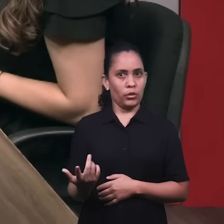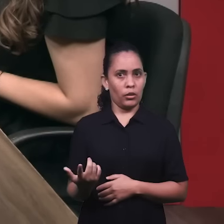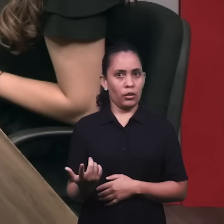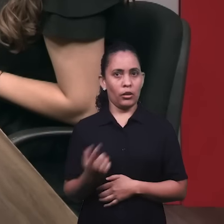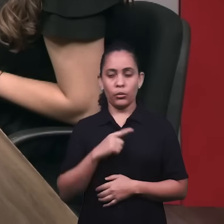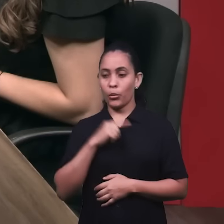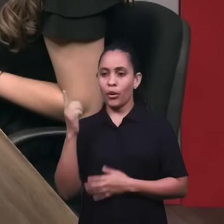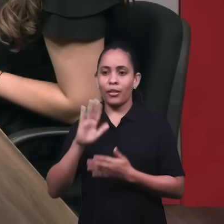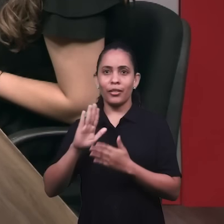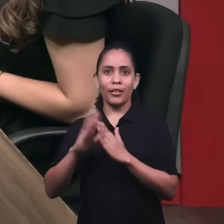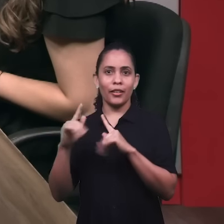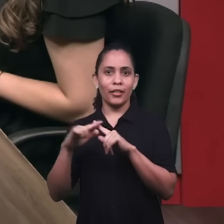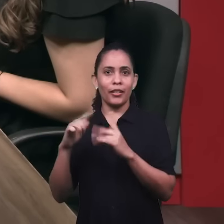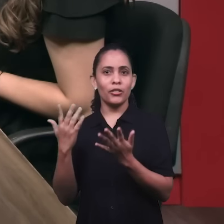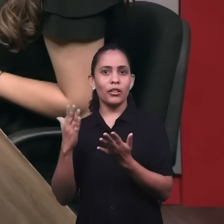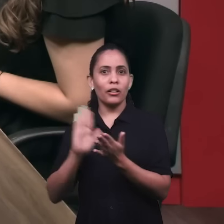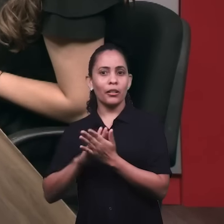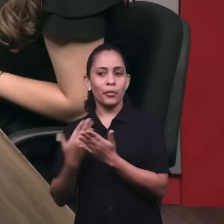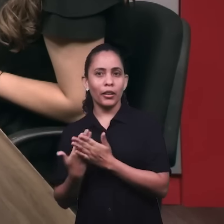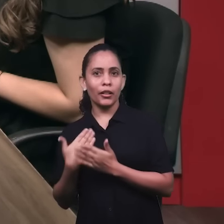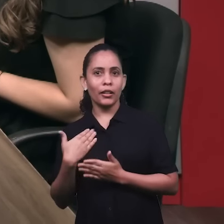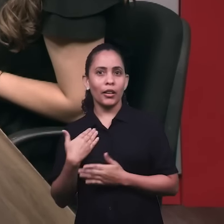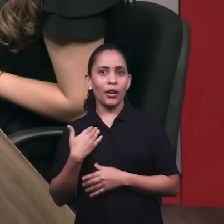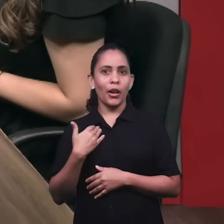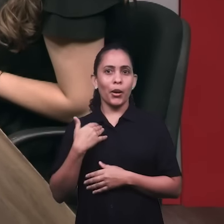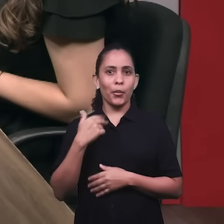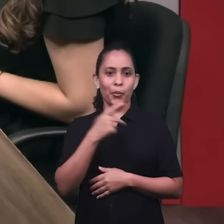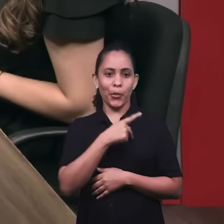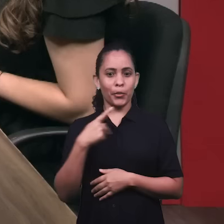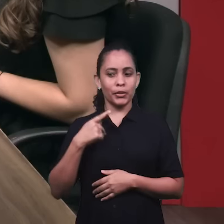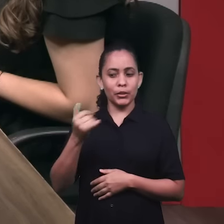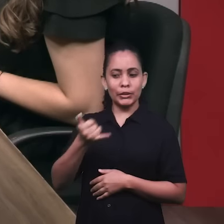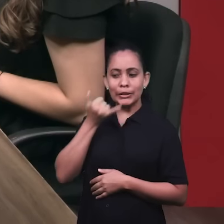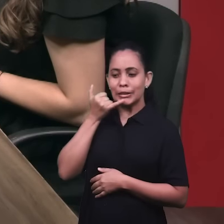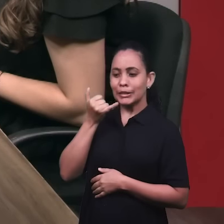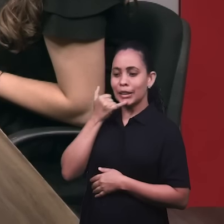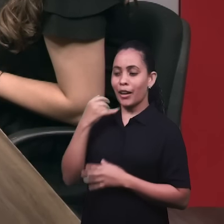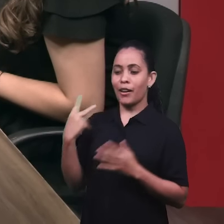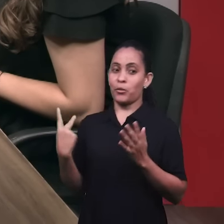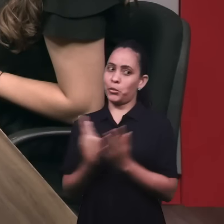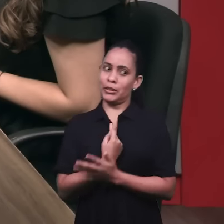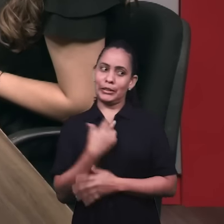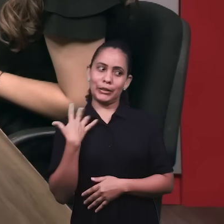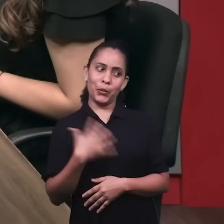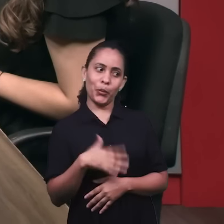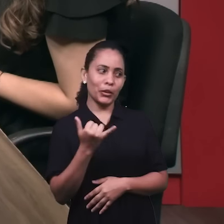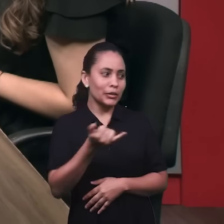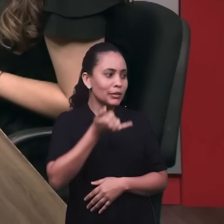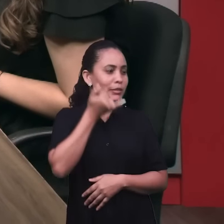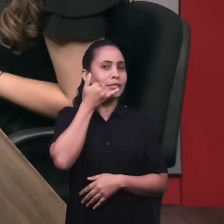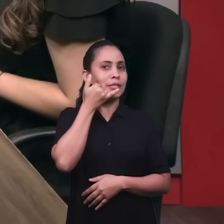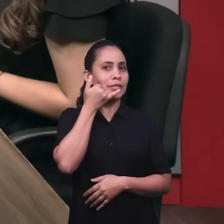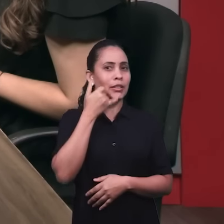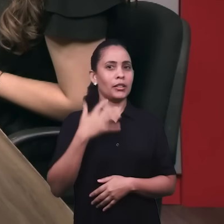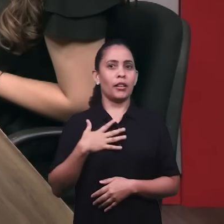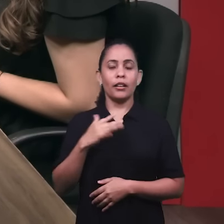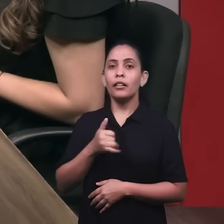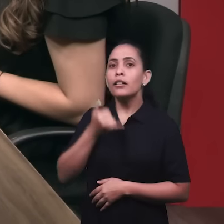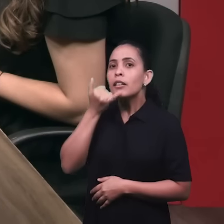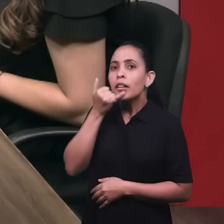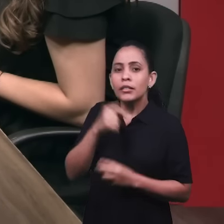em outra igreja, interpretando em outro lugar, tô vendo meu pastor me ligando. Falei, alguma coisa aconteceu, e eu no meio da interpretação. Quando eu